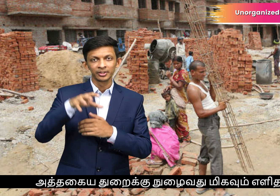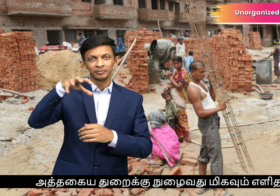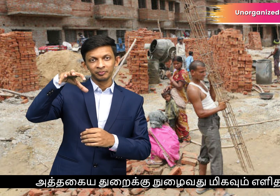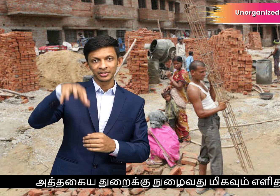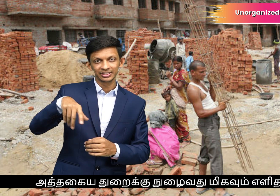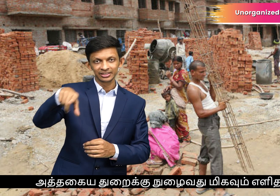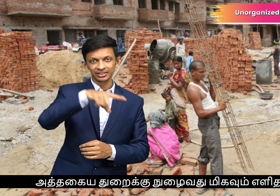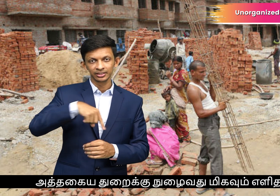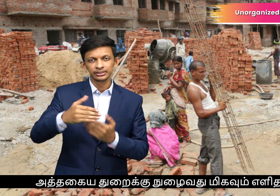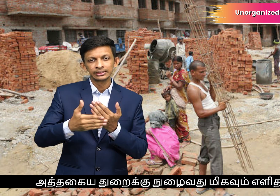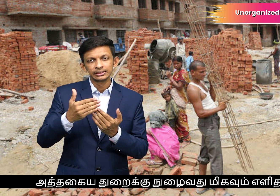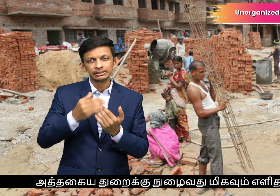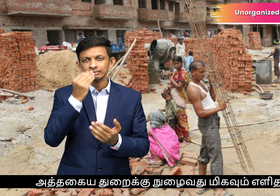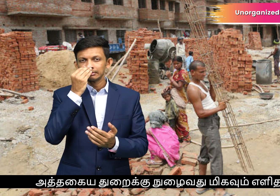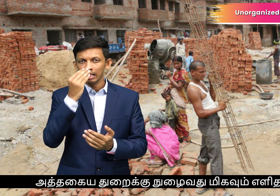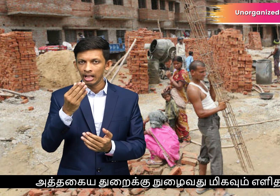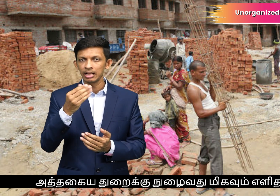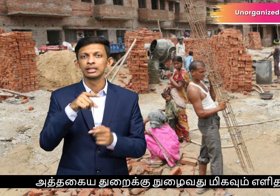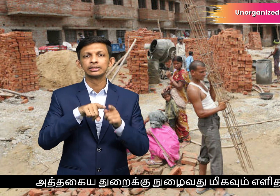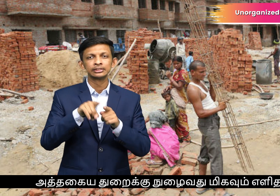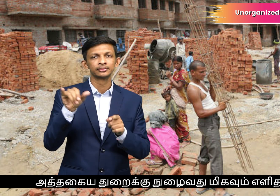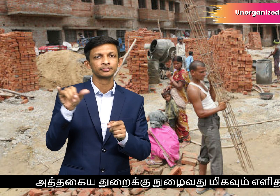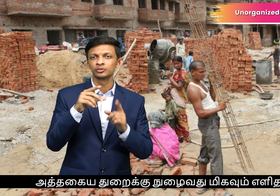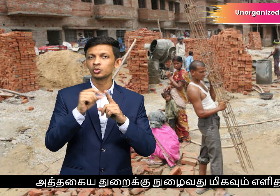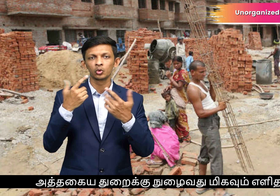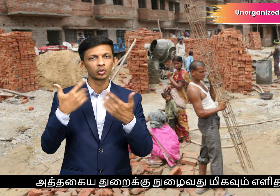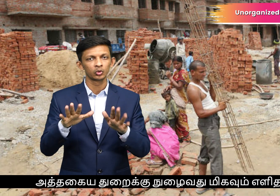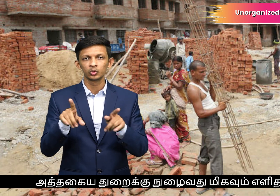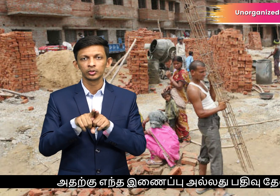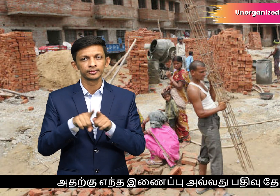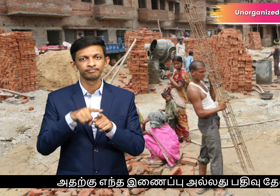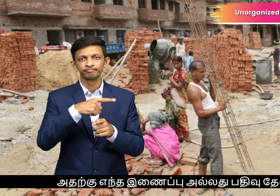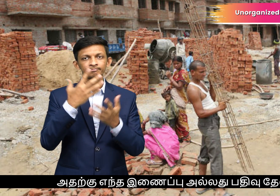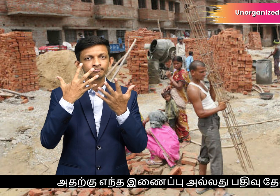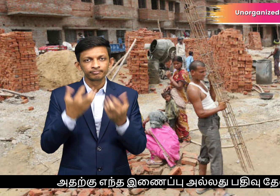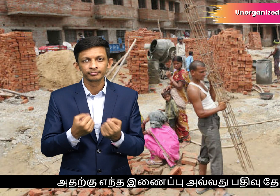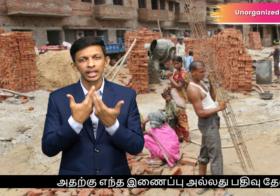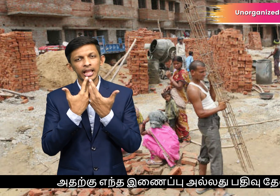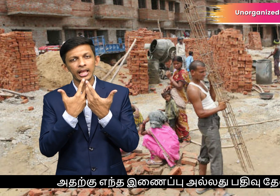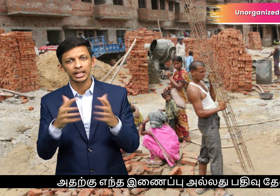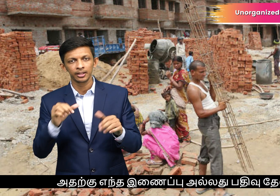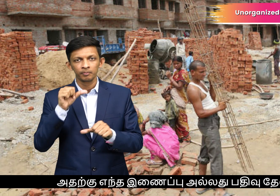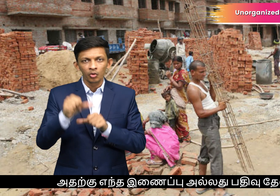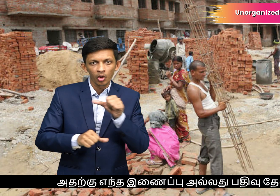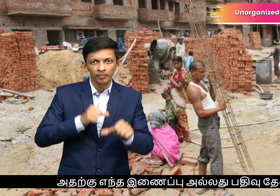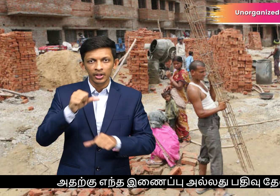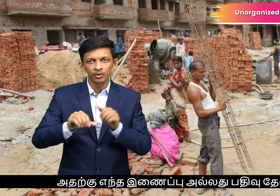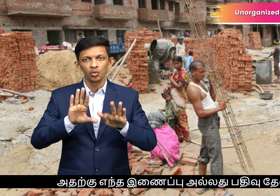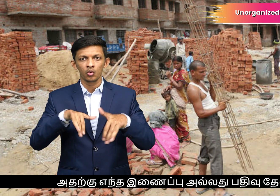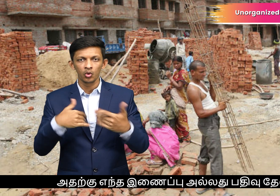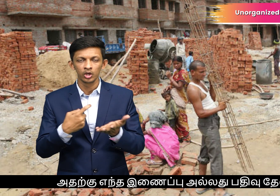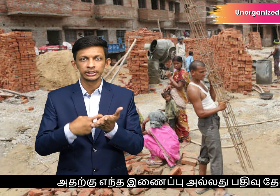அத்தகைய துறைக்கு நுழைவது மிகவும் எளிதானது, ஏனெனில் அதற்கு எந்த இணைப்பும் அல்லது